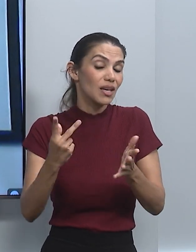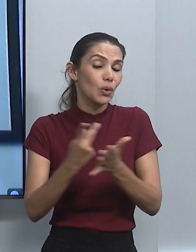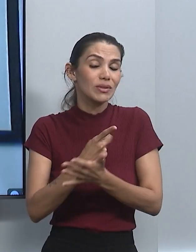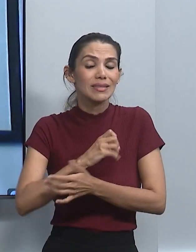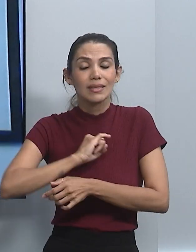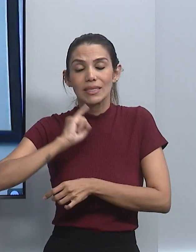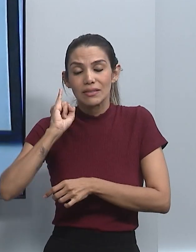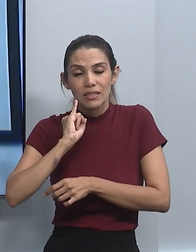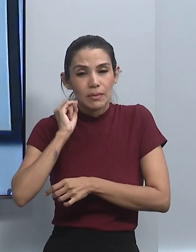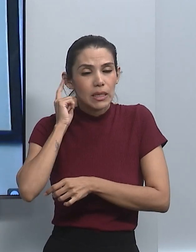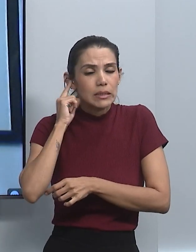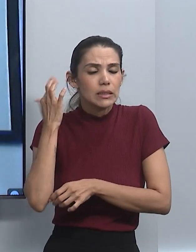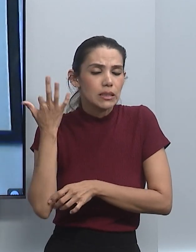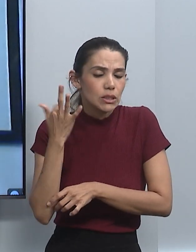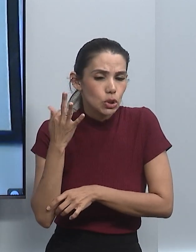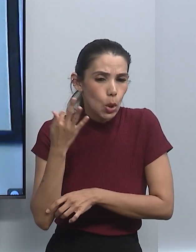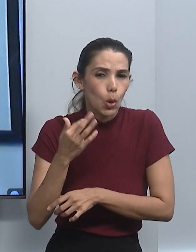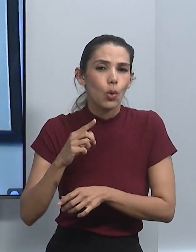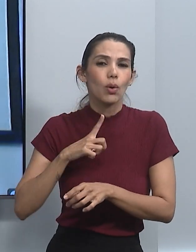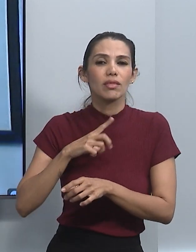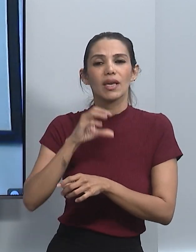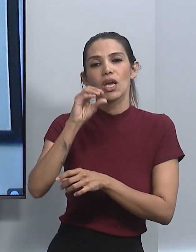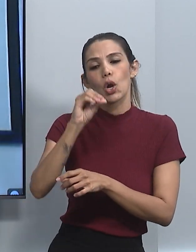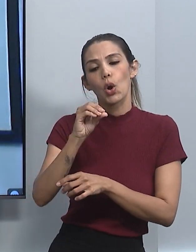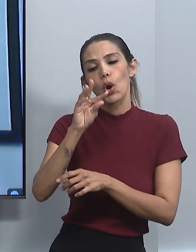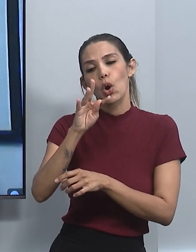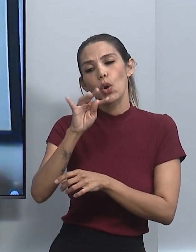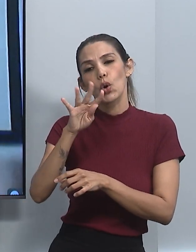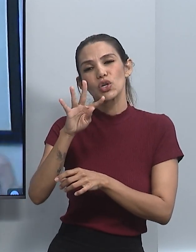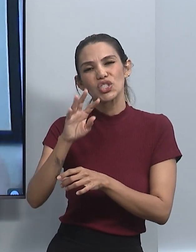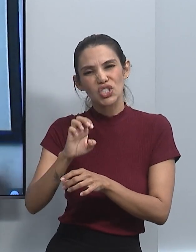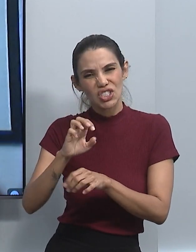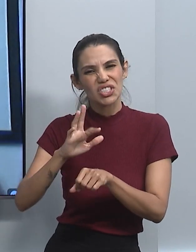de ouvido, tem as otites. Então, tem uma